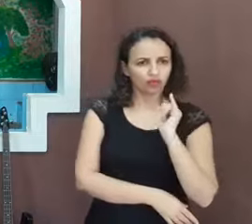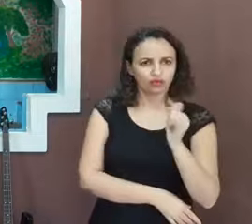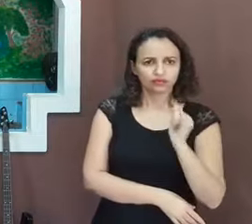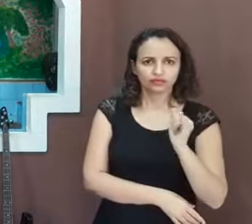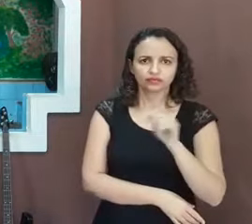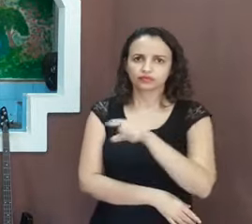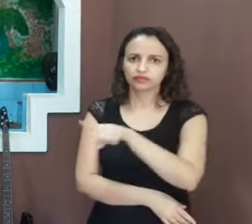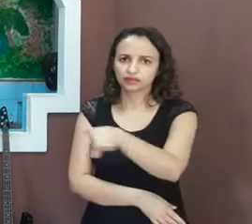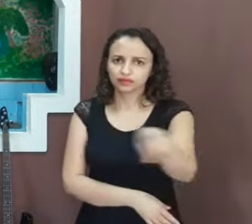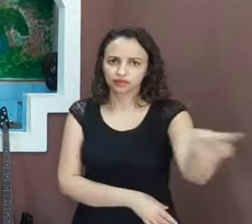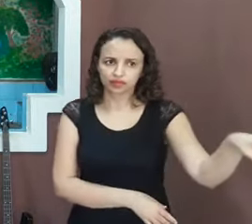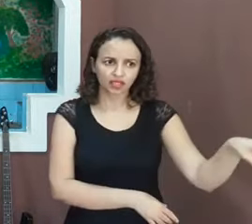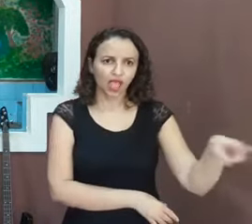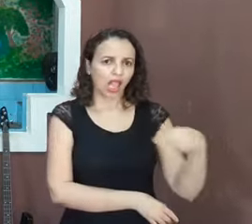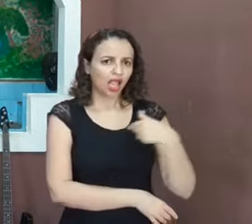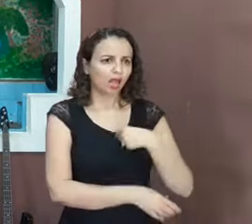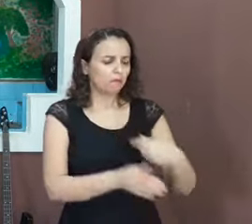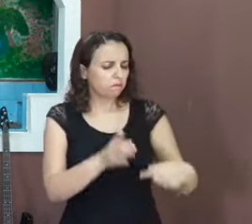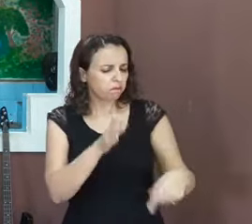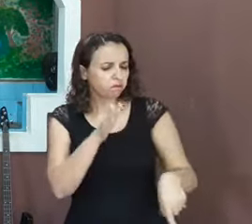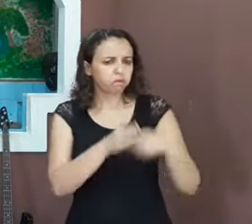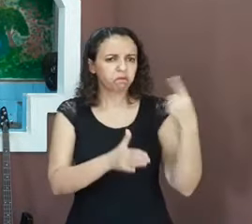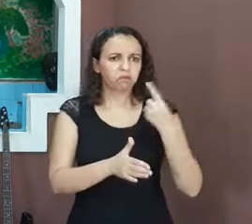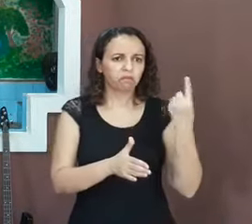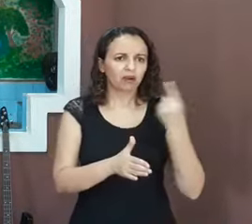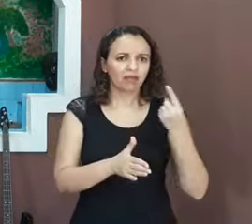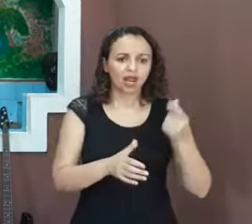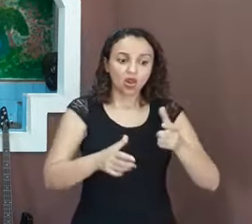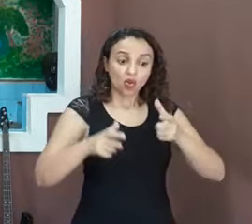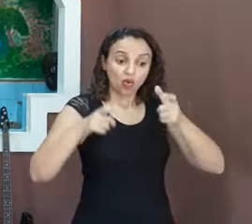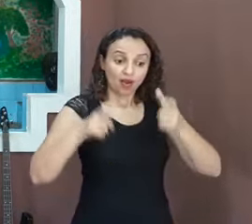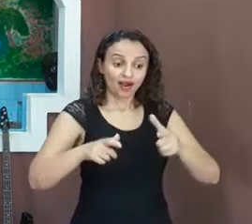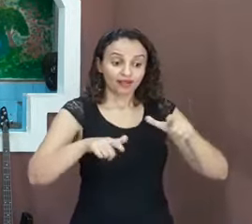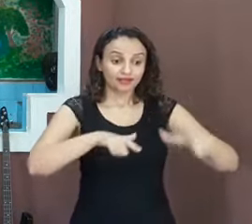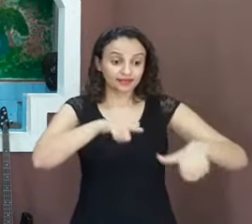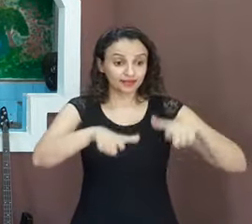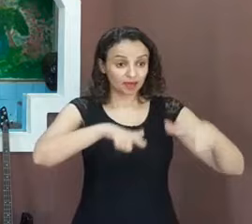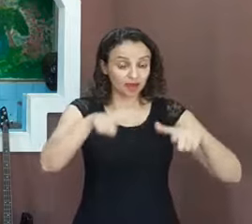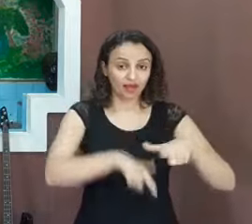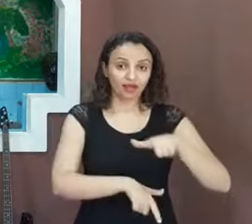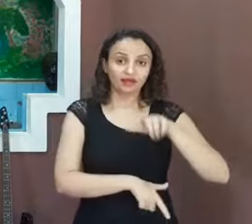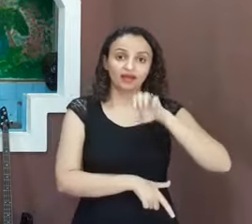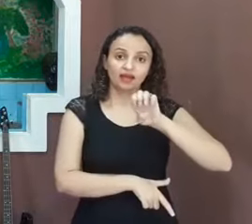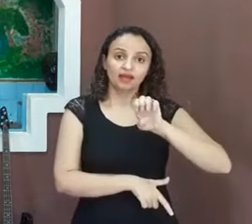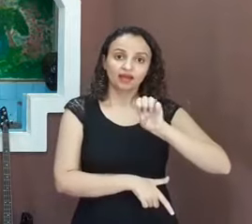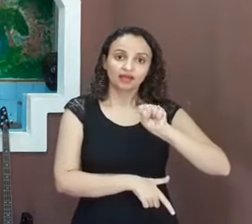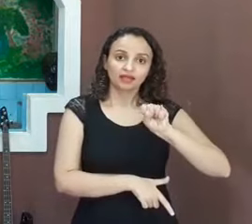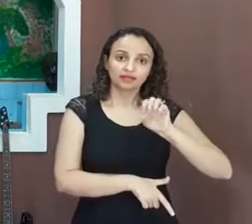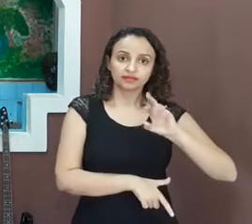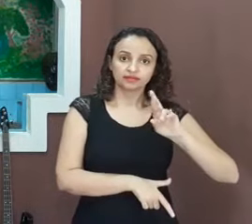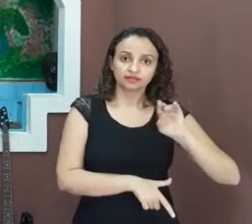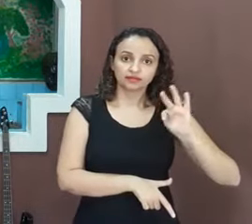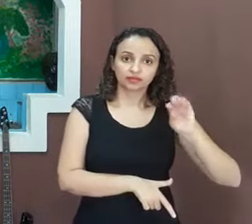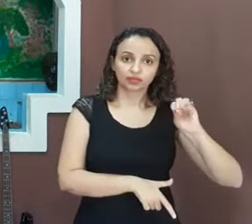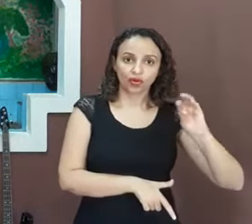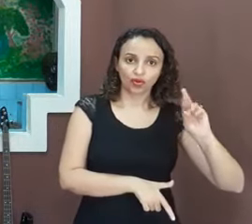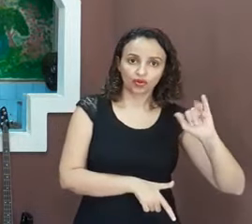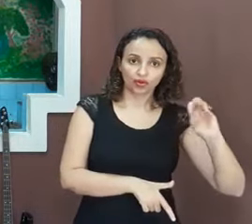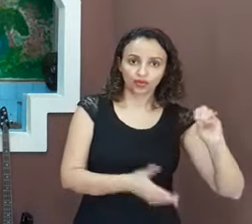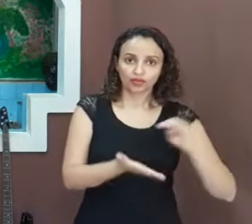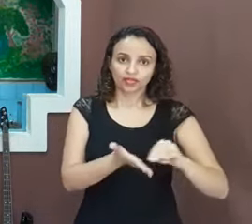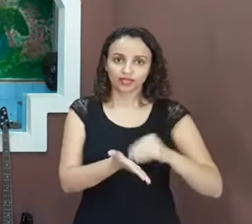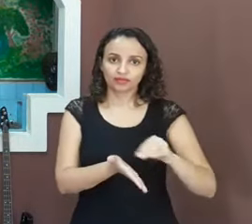num grande escritório. Eu tenho essa imagem acústica, esse som na minha cabeça até hoje, porque eu